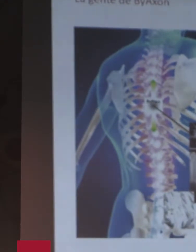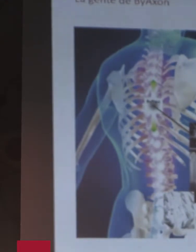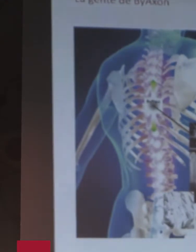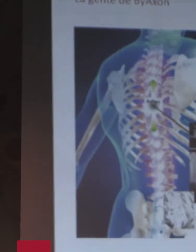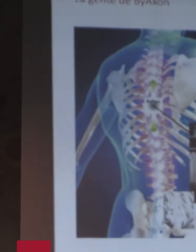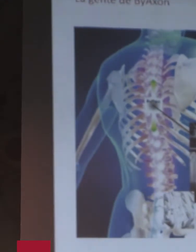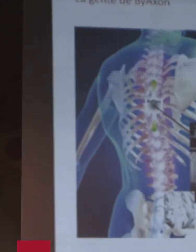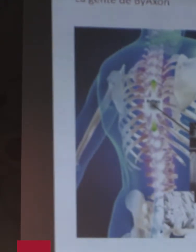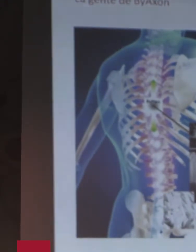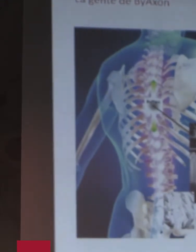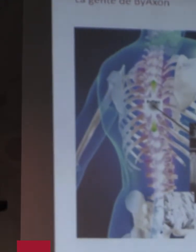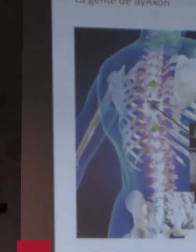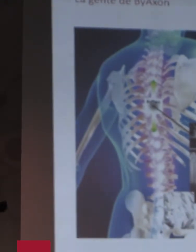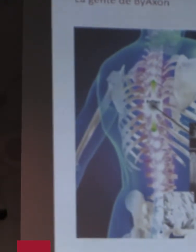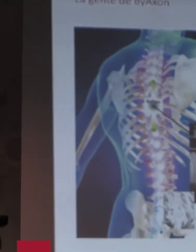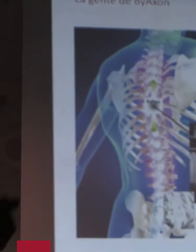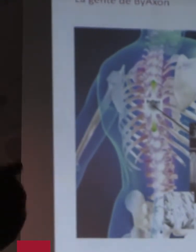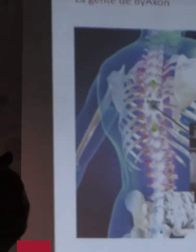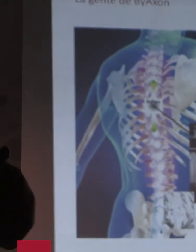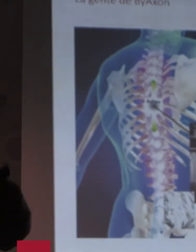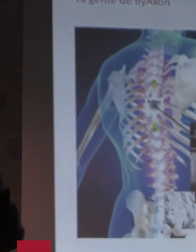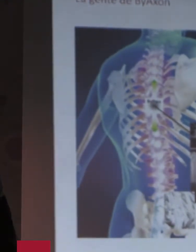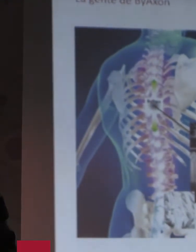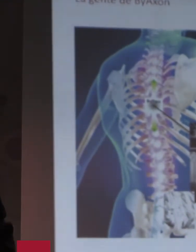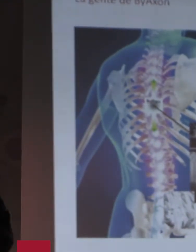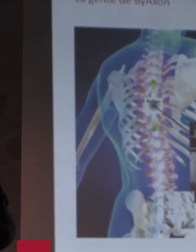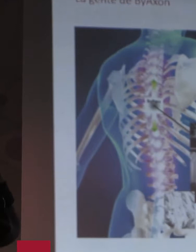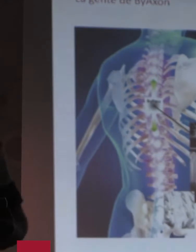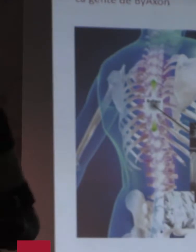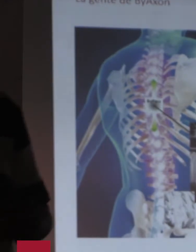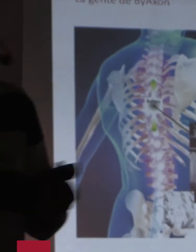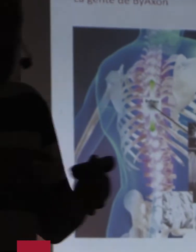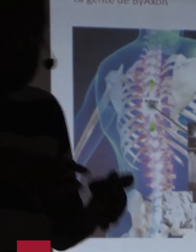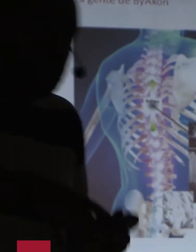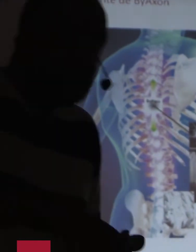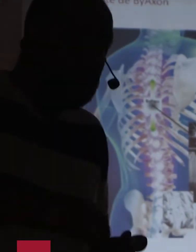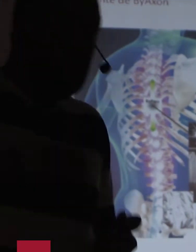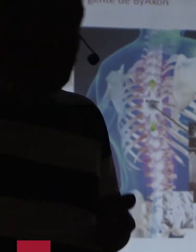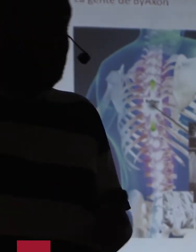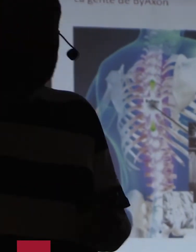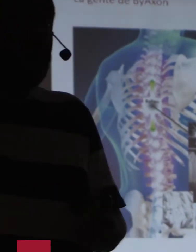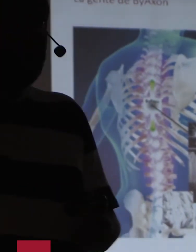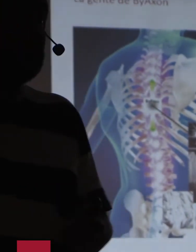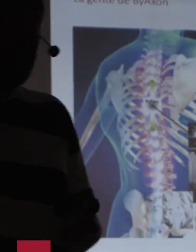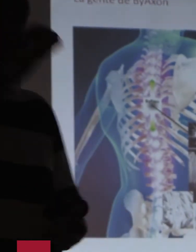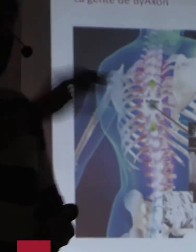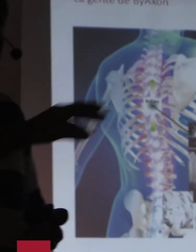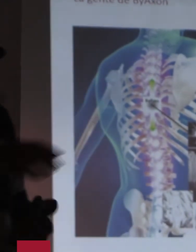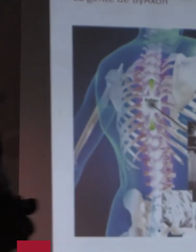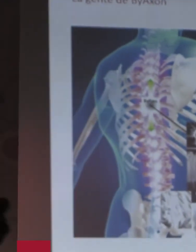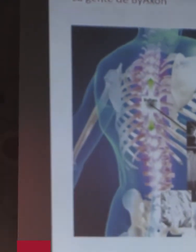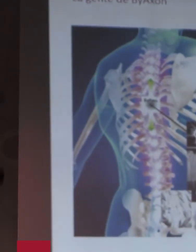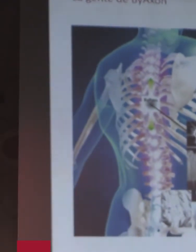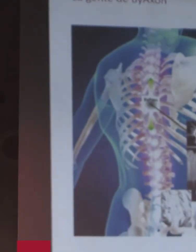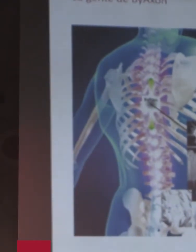con perfiles muy diferentes pueden abordar un problema complejo. Nosotros solos, o la gente de Francia sola, o la gente de